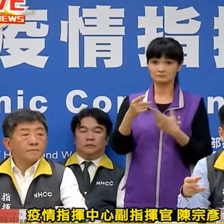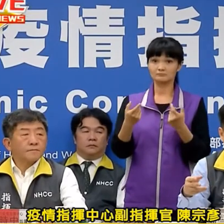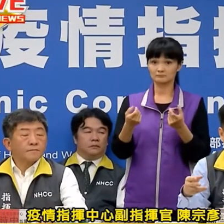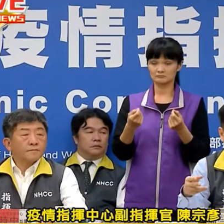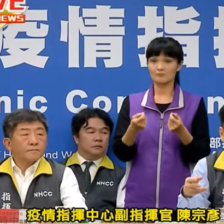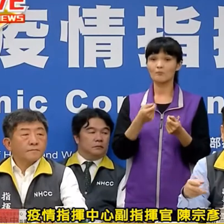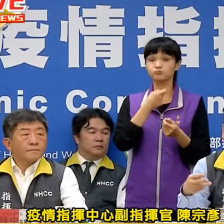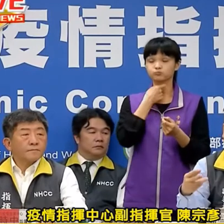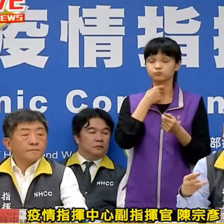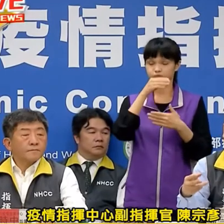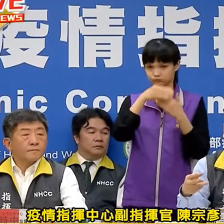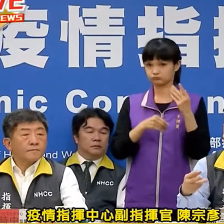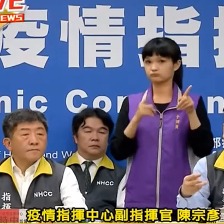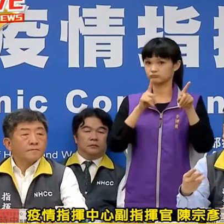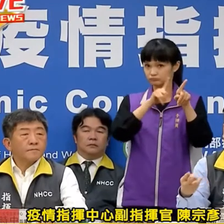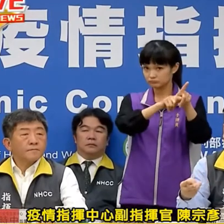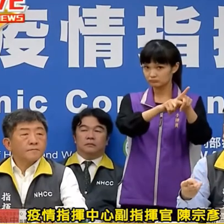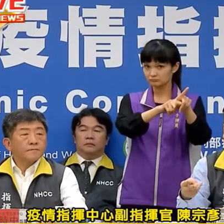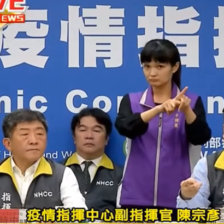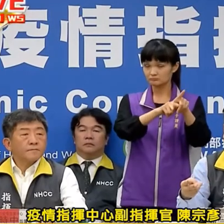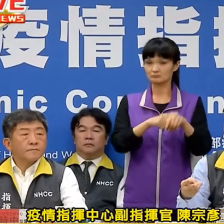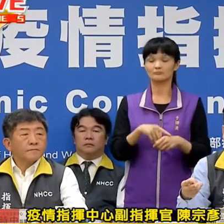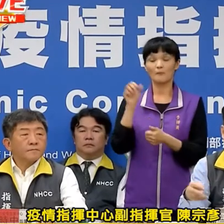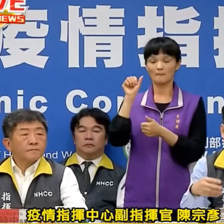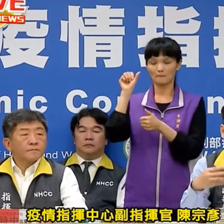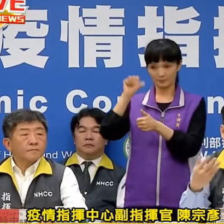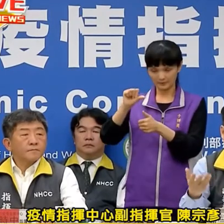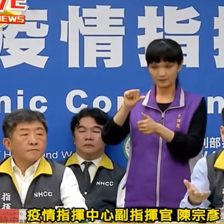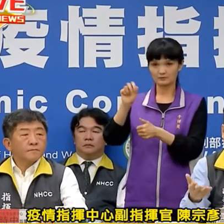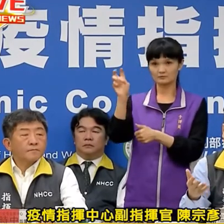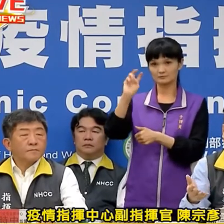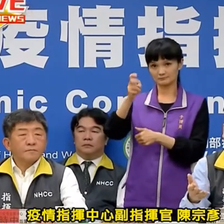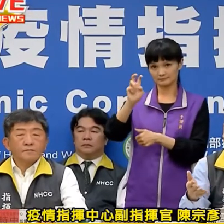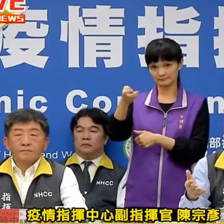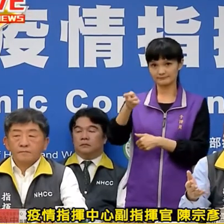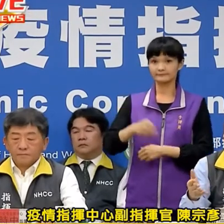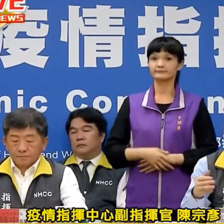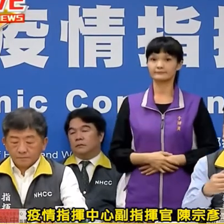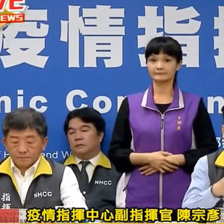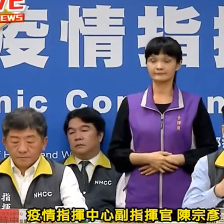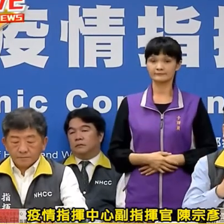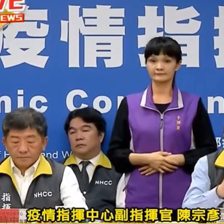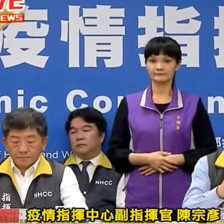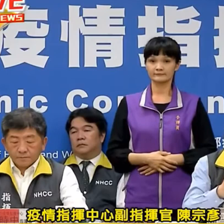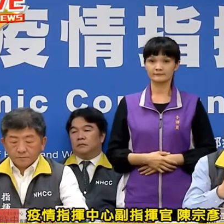采取的这个基准，所以那个个案采取了20万。所以我也要借这个机